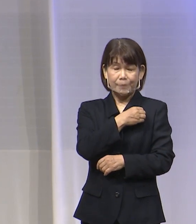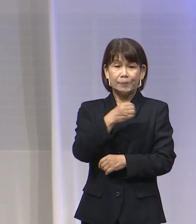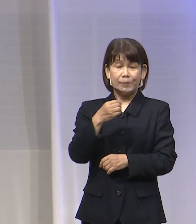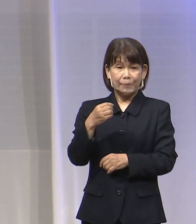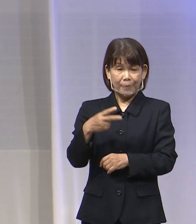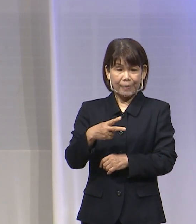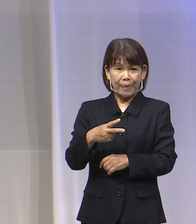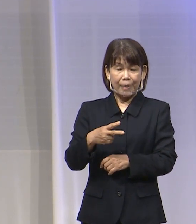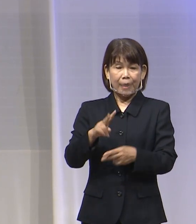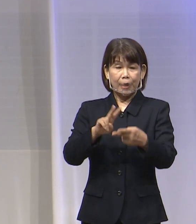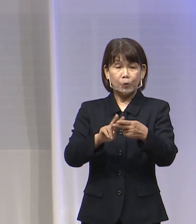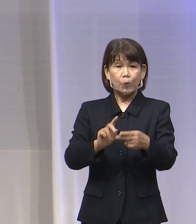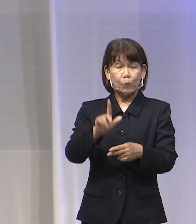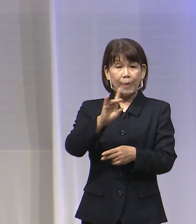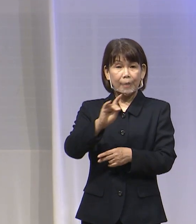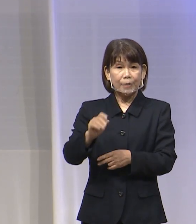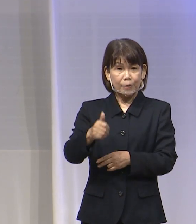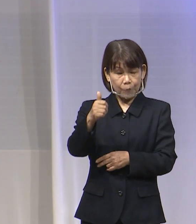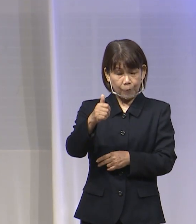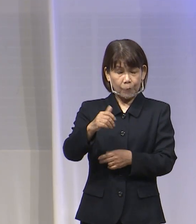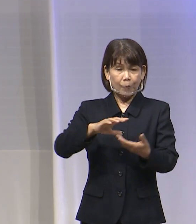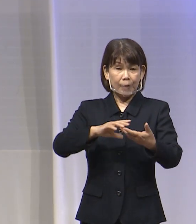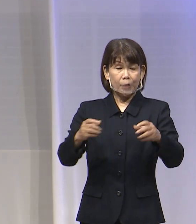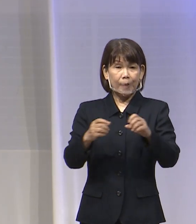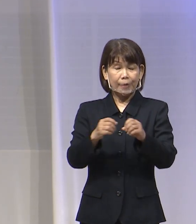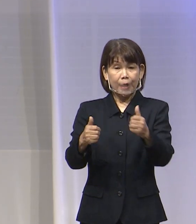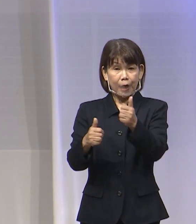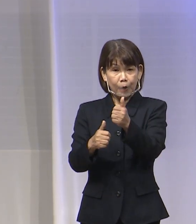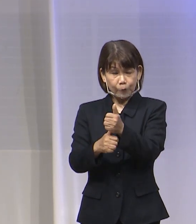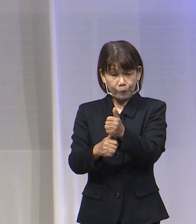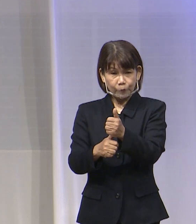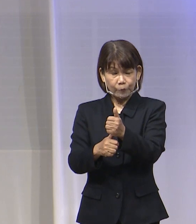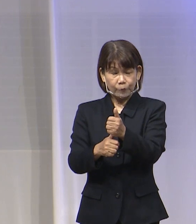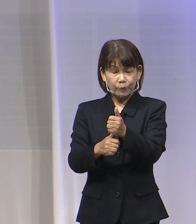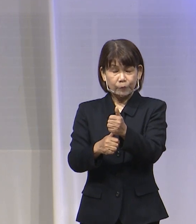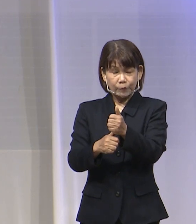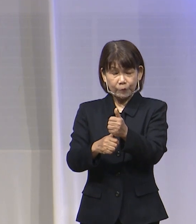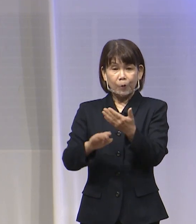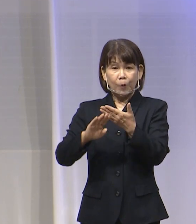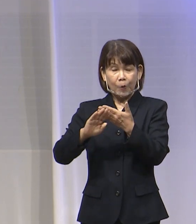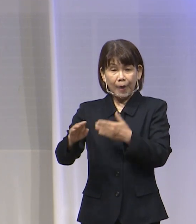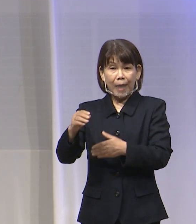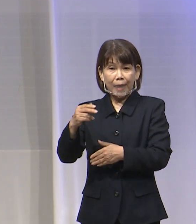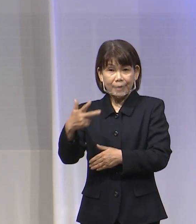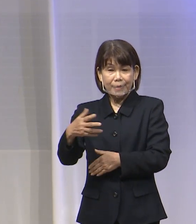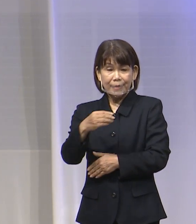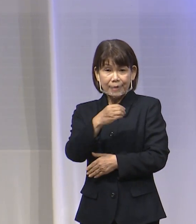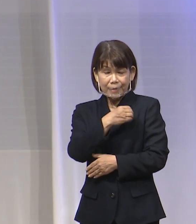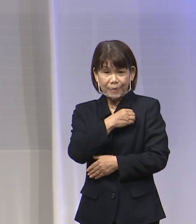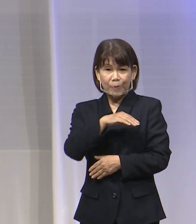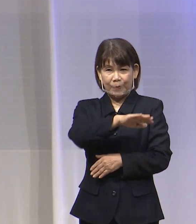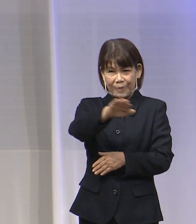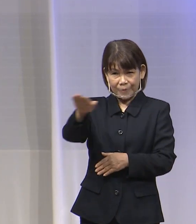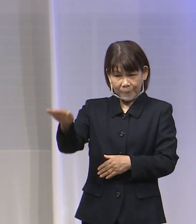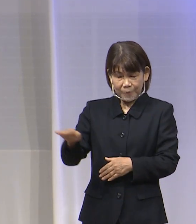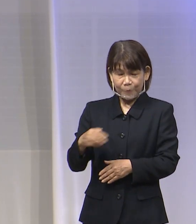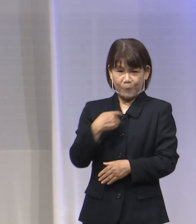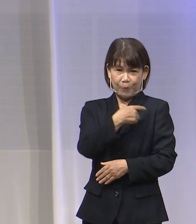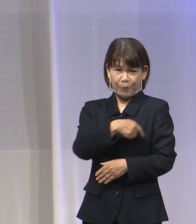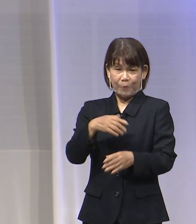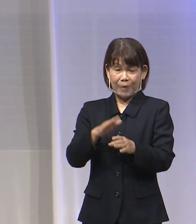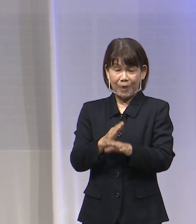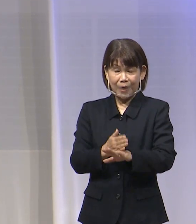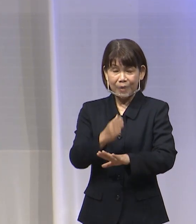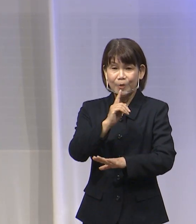の上市議会議長岩永副議長をはじめとする多くの市議会議員の皆様にを心から感謝を申し上げます